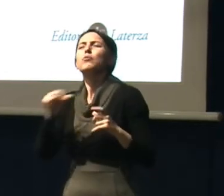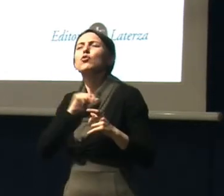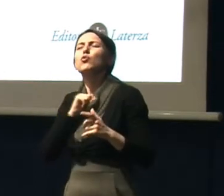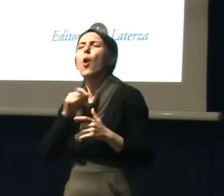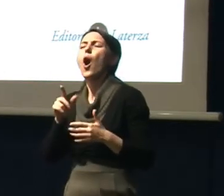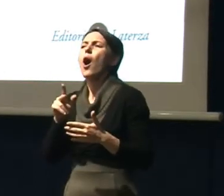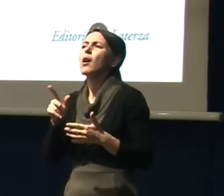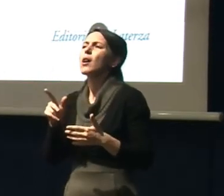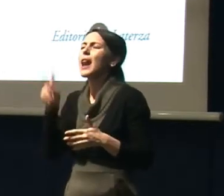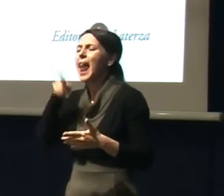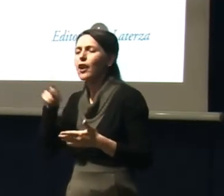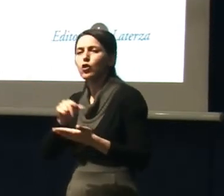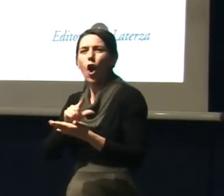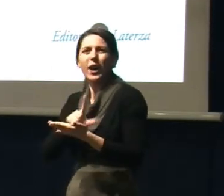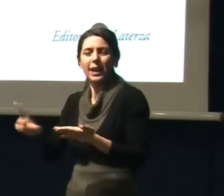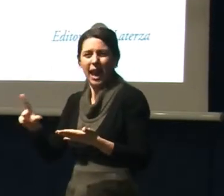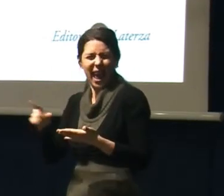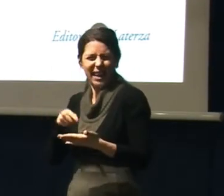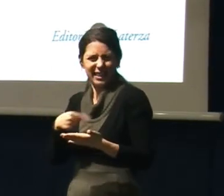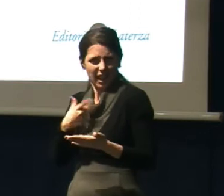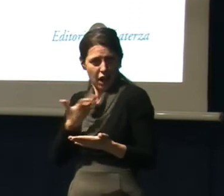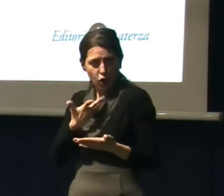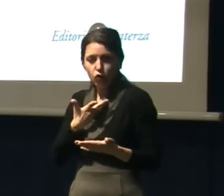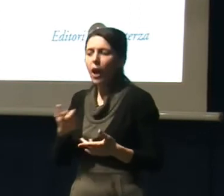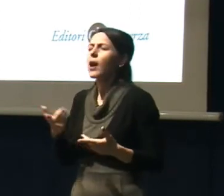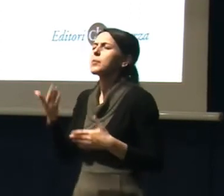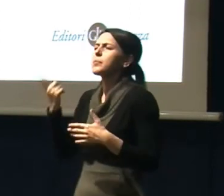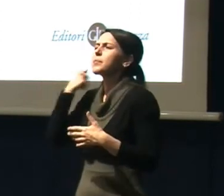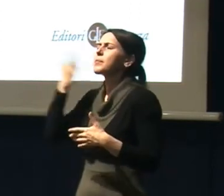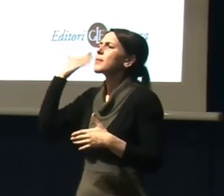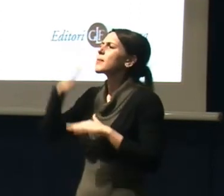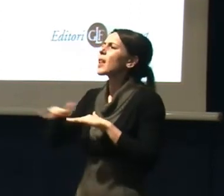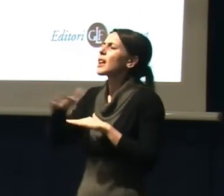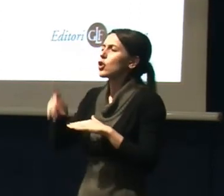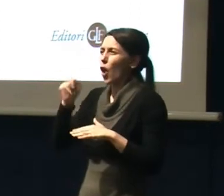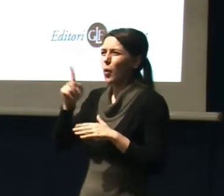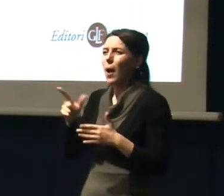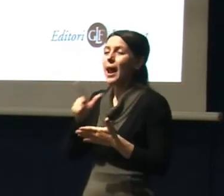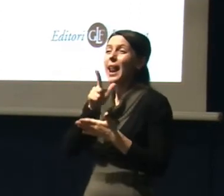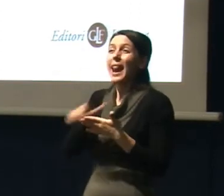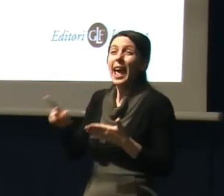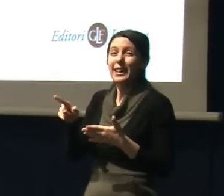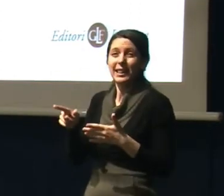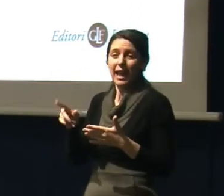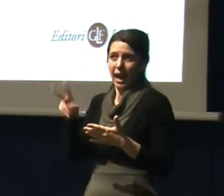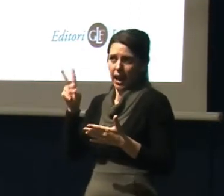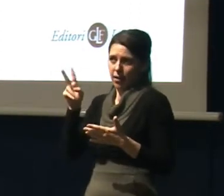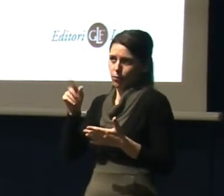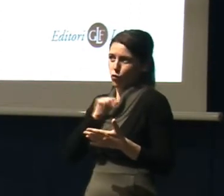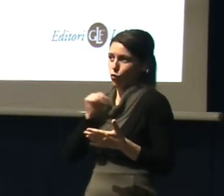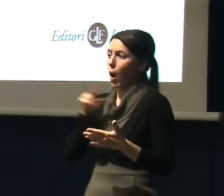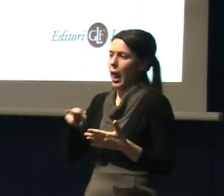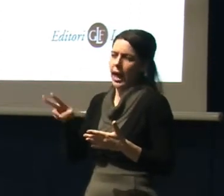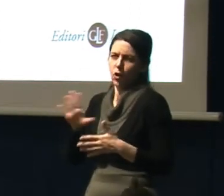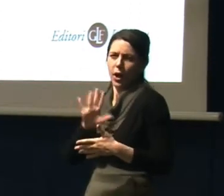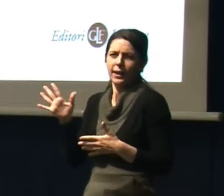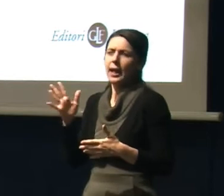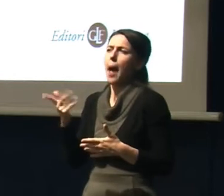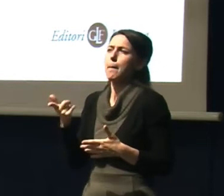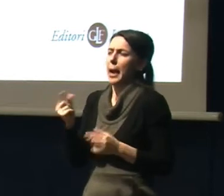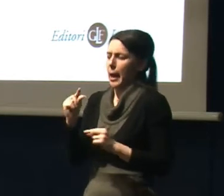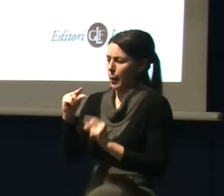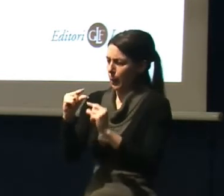nei giornali le tre direttori lo sono sempre state relegate a uno spazio molto piccolo quando noi facevamo un errore a facciamo un errore nei giornali l'errata